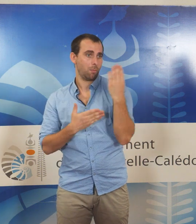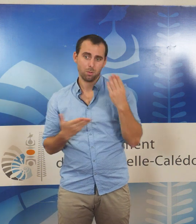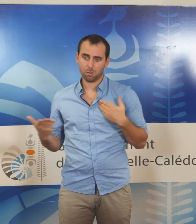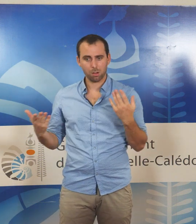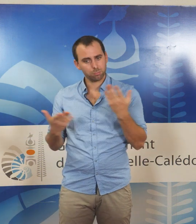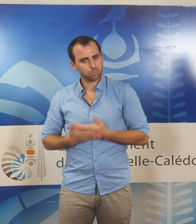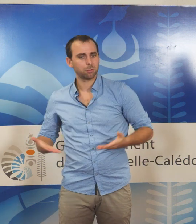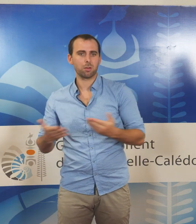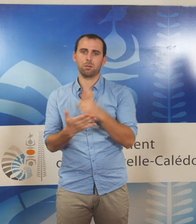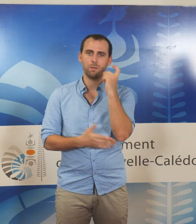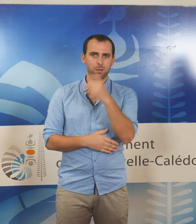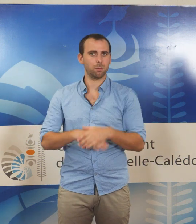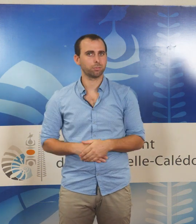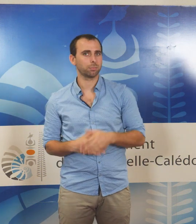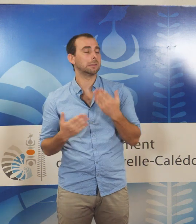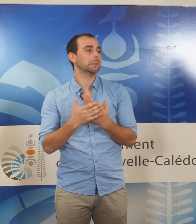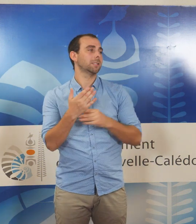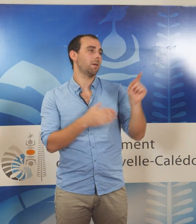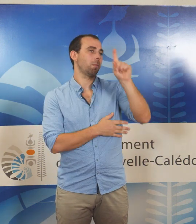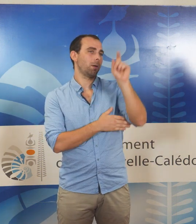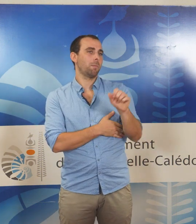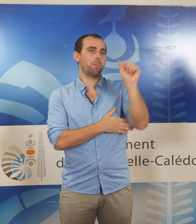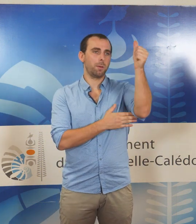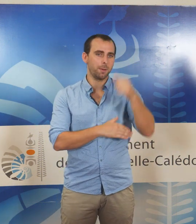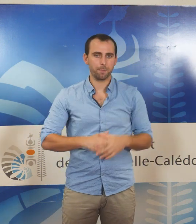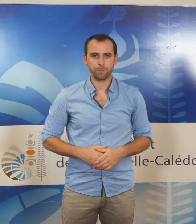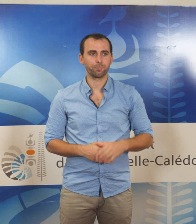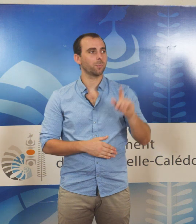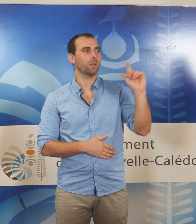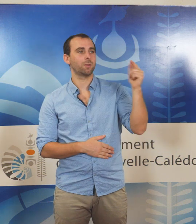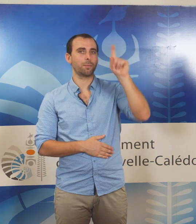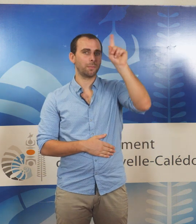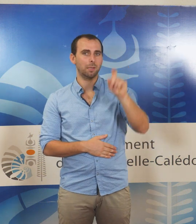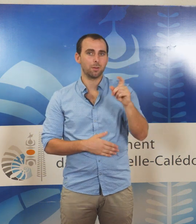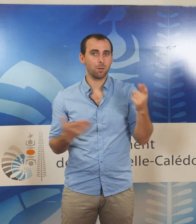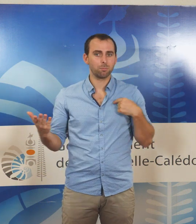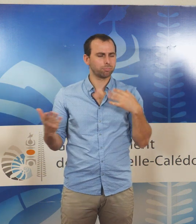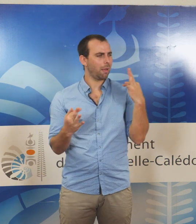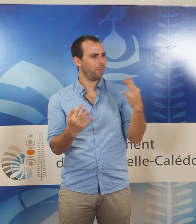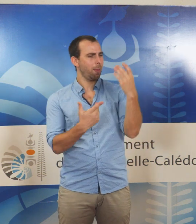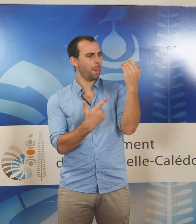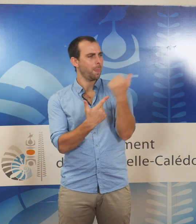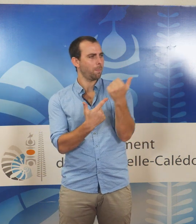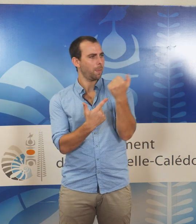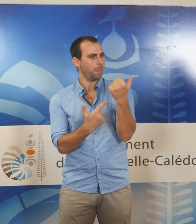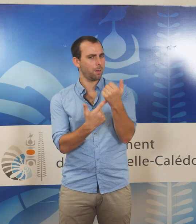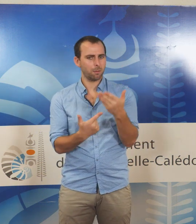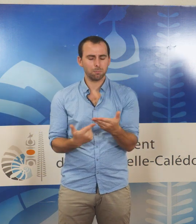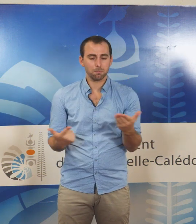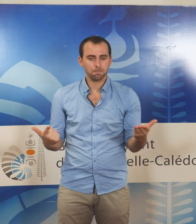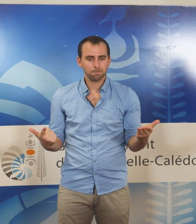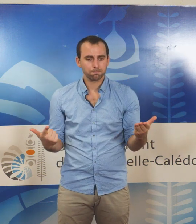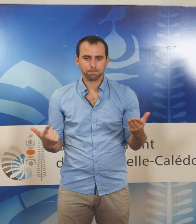moments difficiles? Donc ça, c'est la première question. Et puis deuxième question, le diabète fait autant de